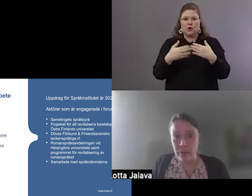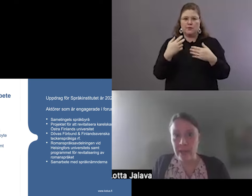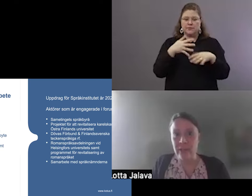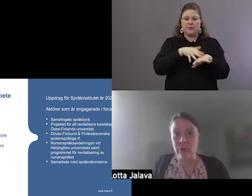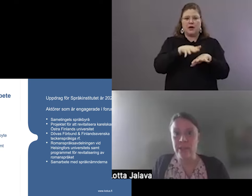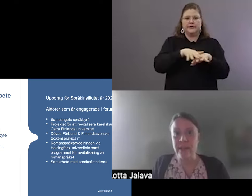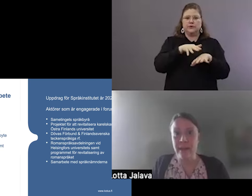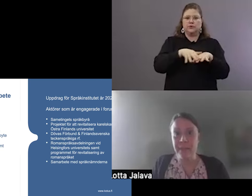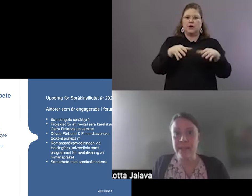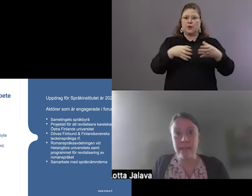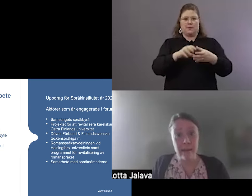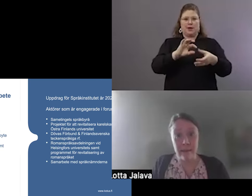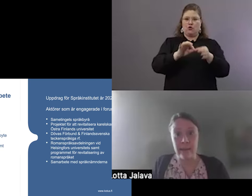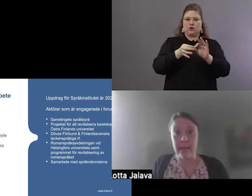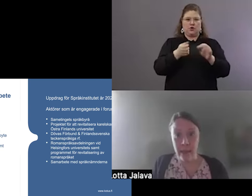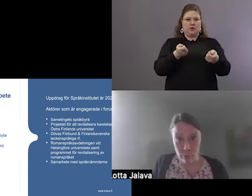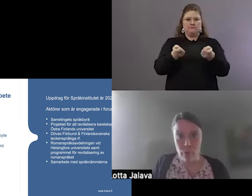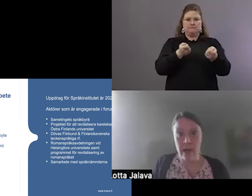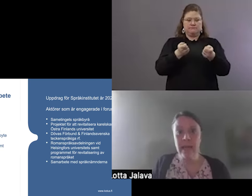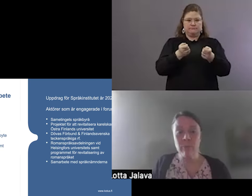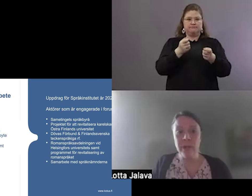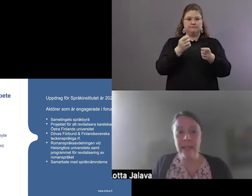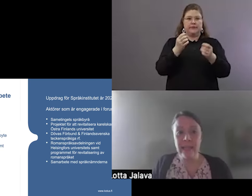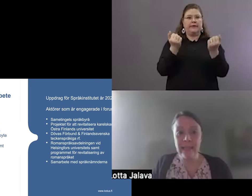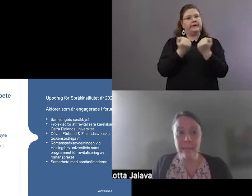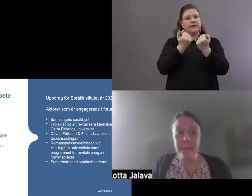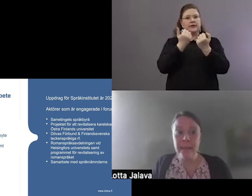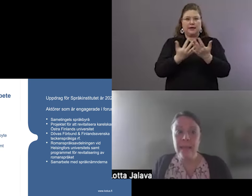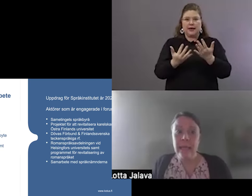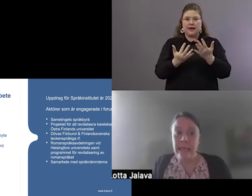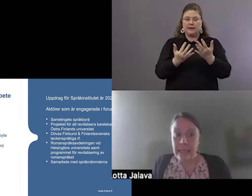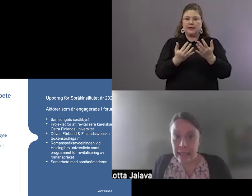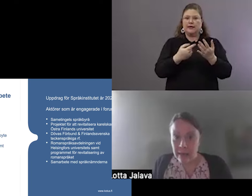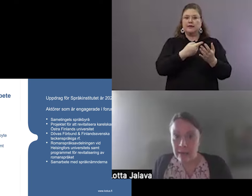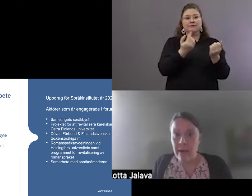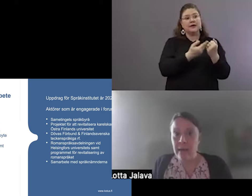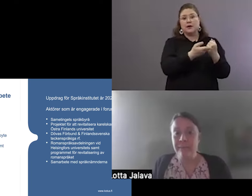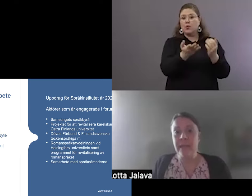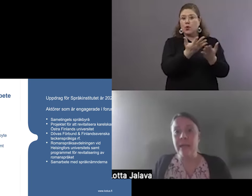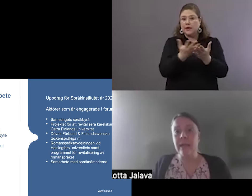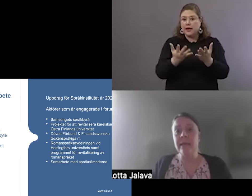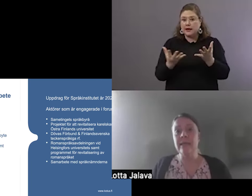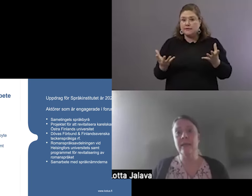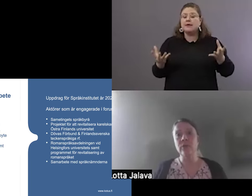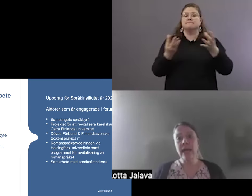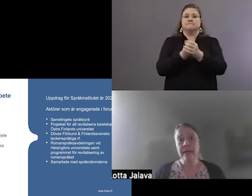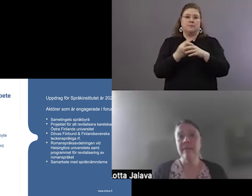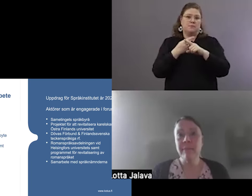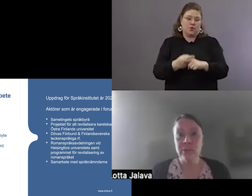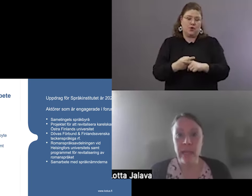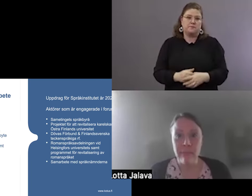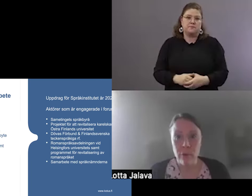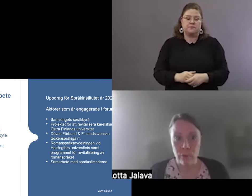asiantuntijatyöryhmän koordinaatio, että saadaan Karjala ikään kuin mukaan tähän muiden kielten kelkkaan. No,